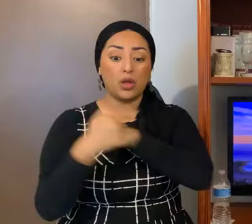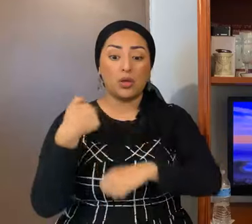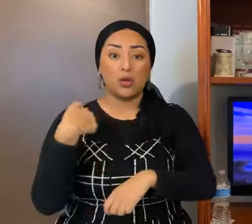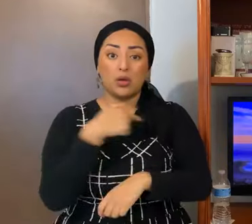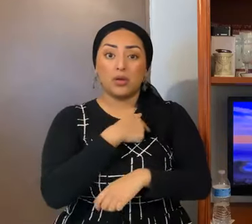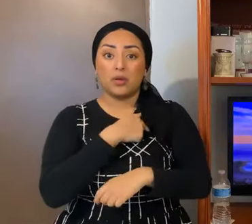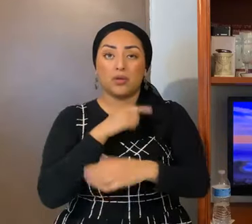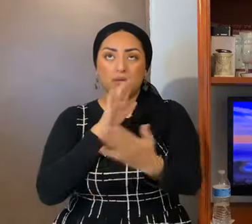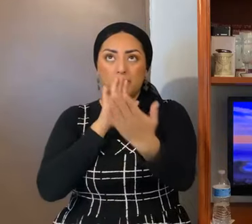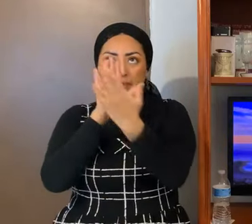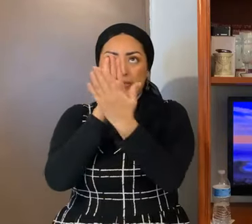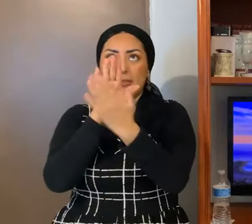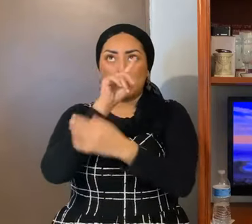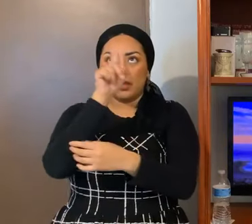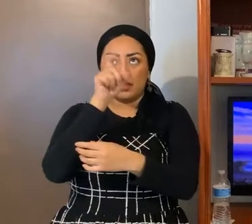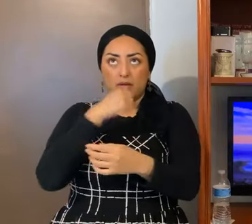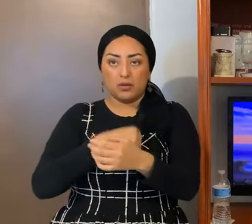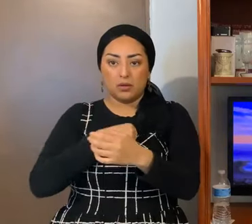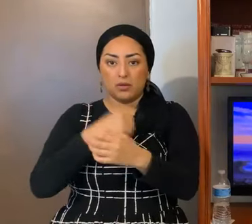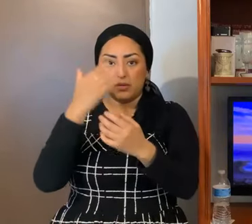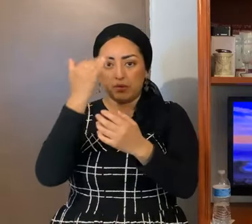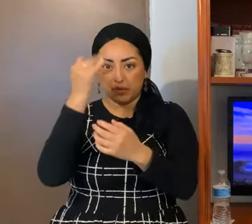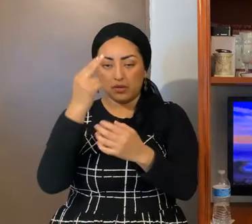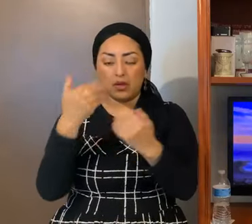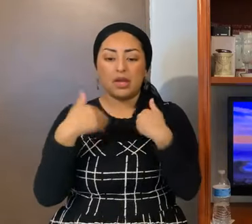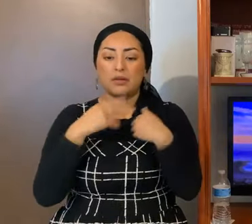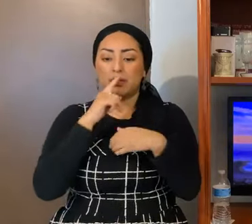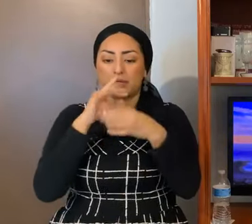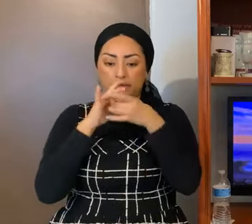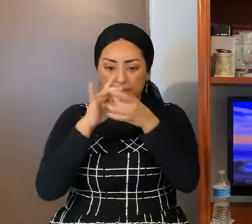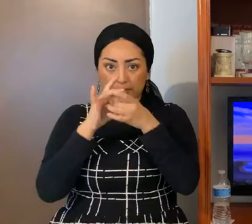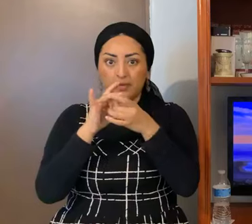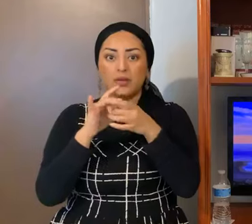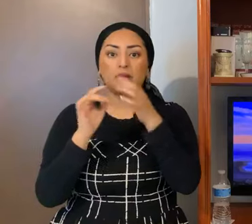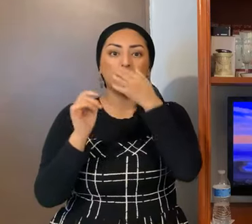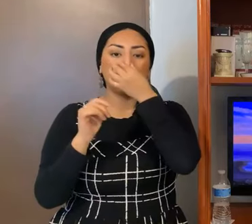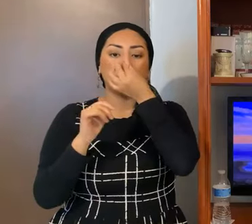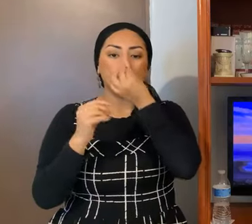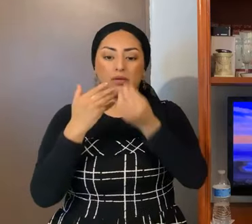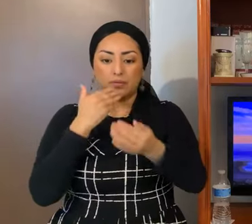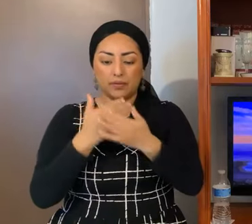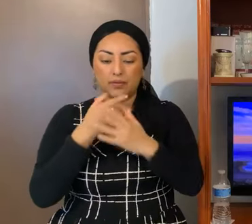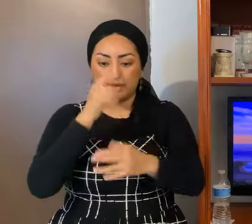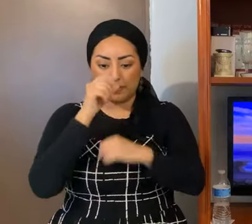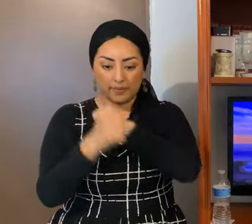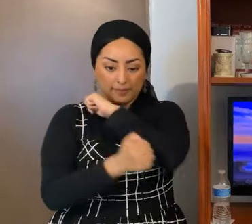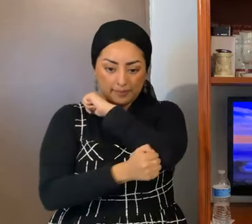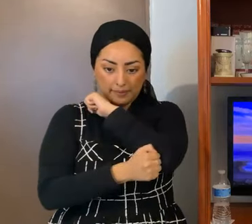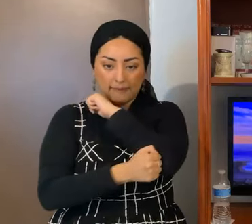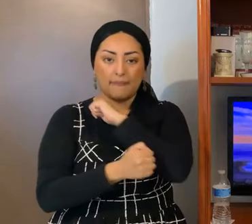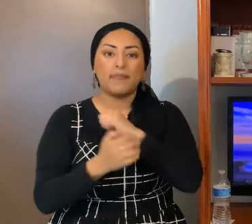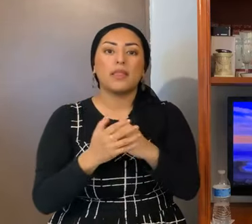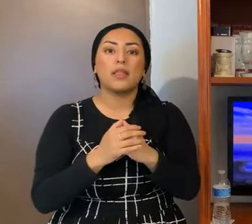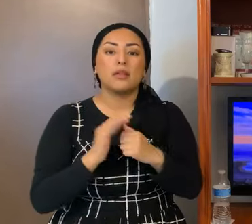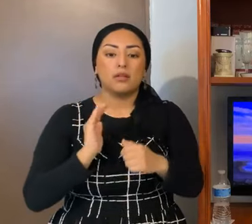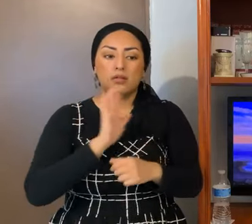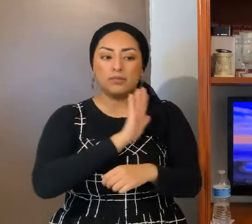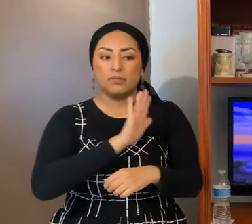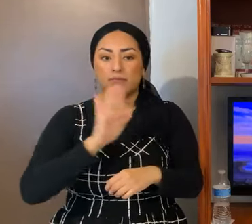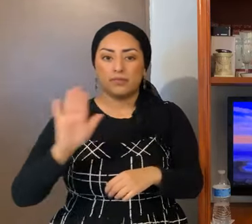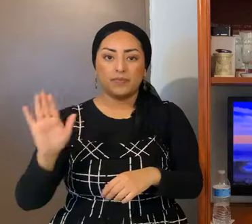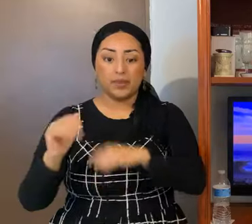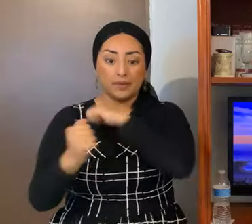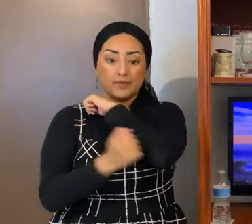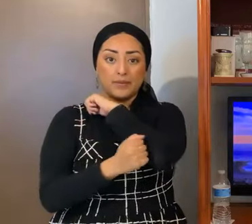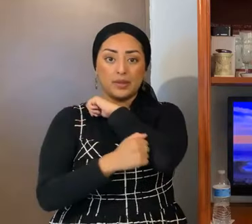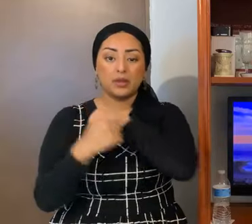vamos a acercar a pedir perdón, a tener una comunión con el Eterno, a tomar dignamente de Pesaj de manera personal. En